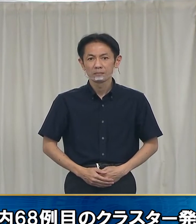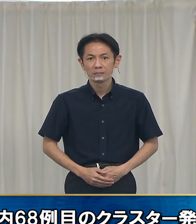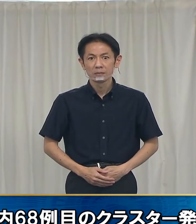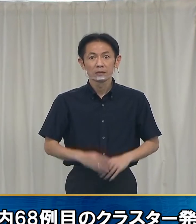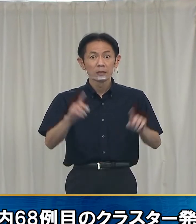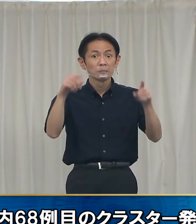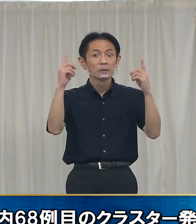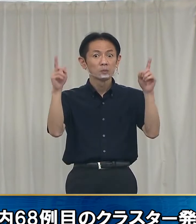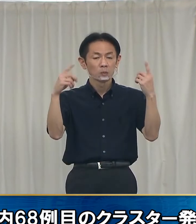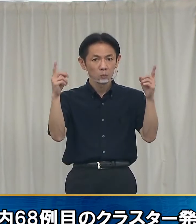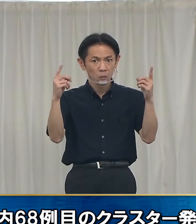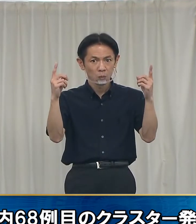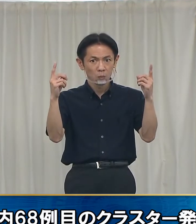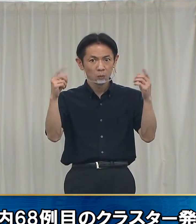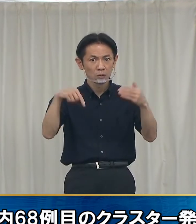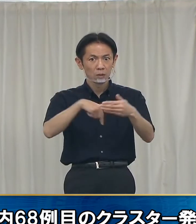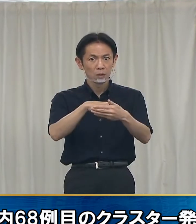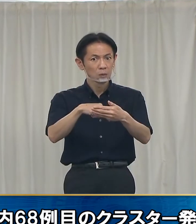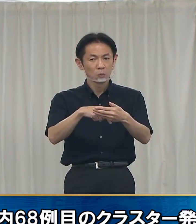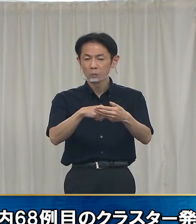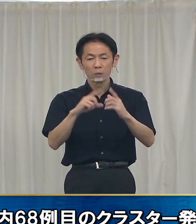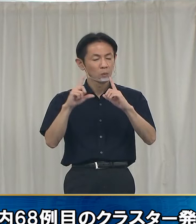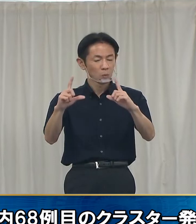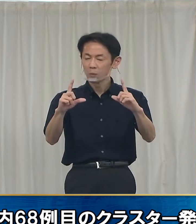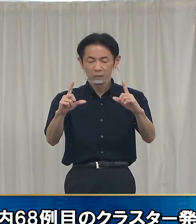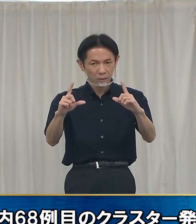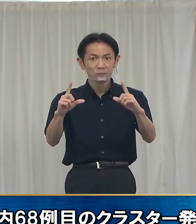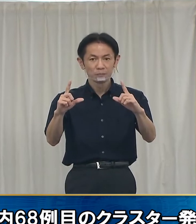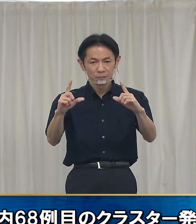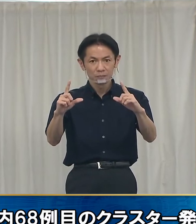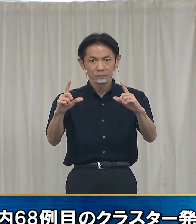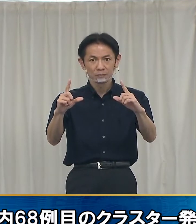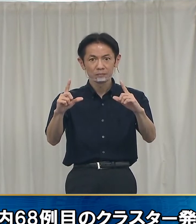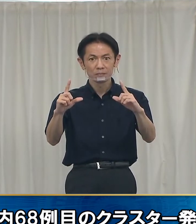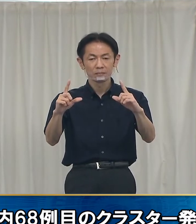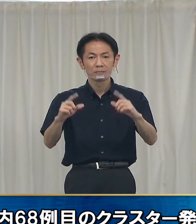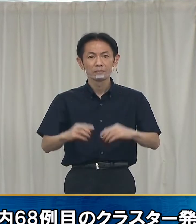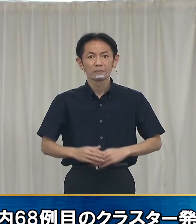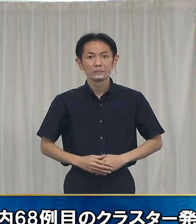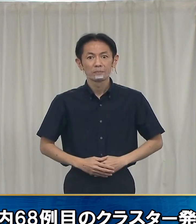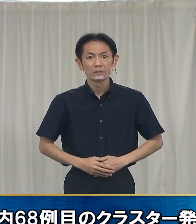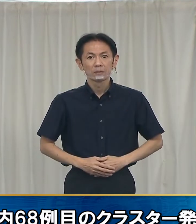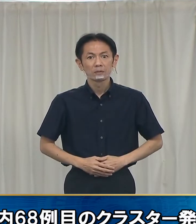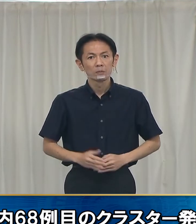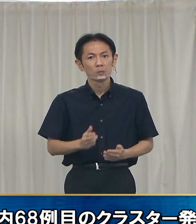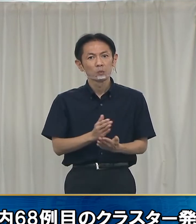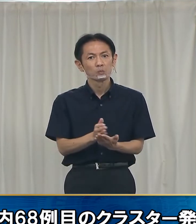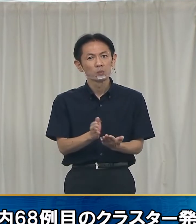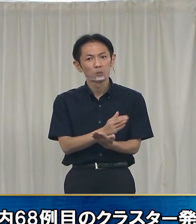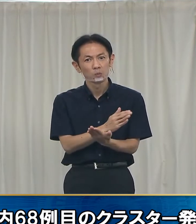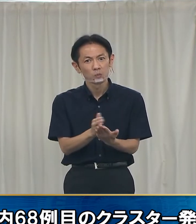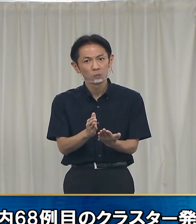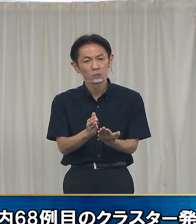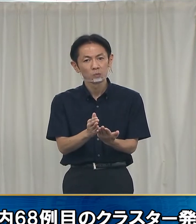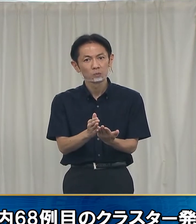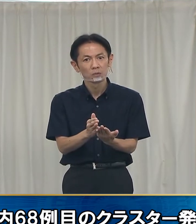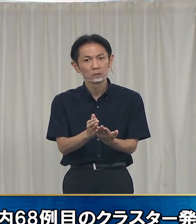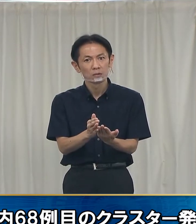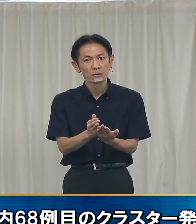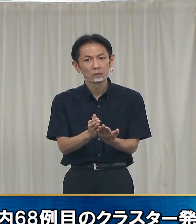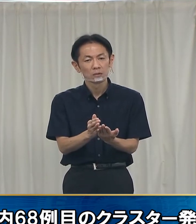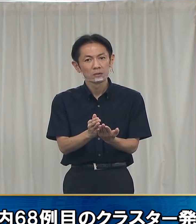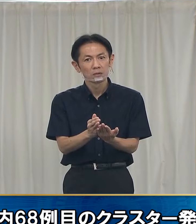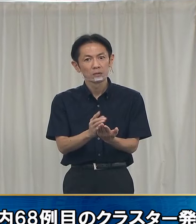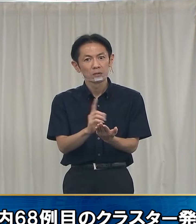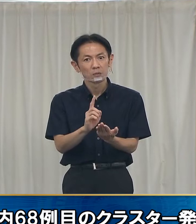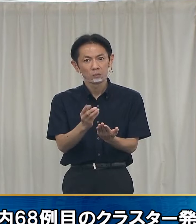イベントの、まあ、内容非公表ということですけど、まあ区分というか、まあ、ジャンルみたい